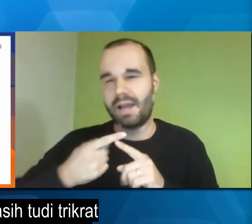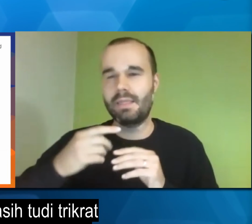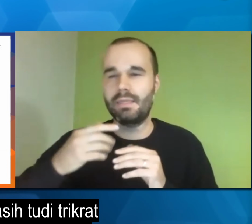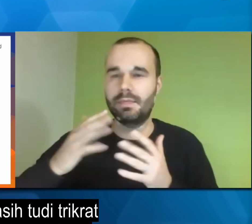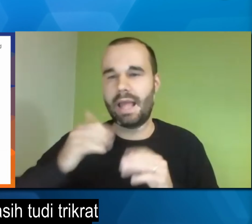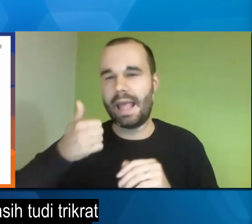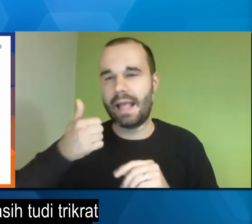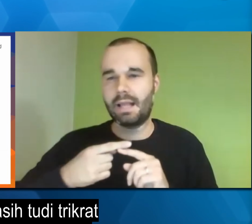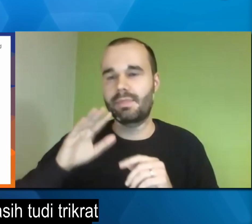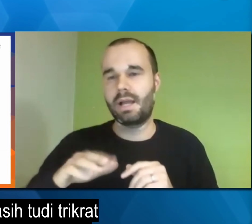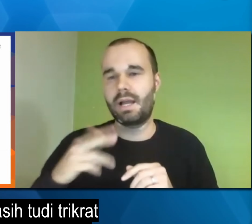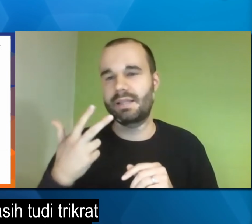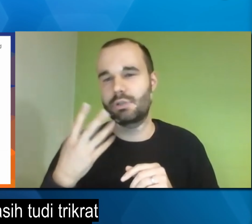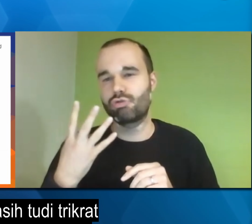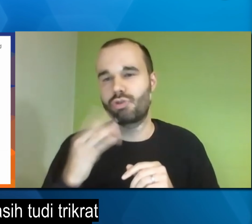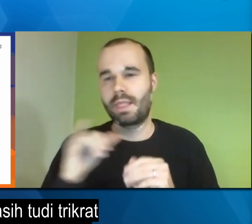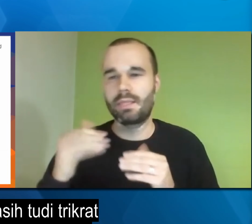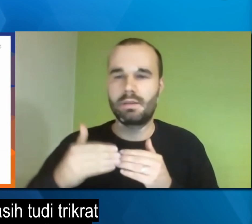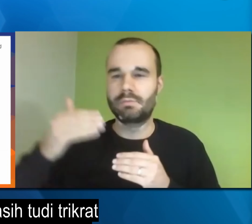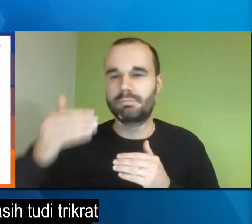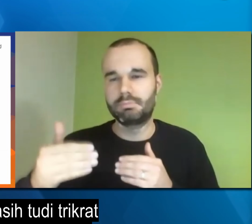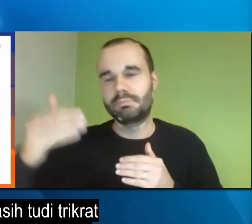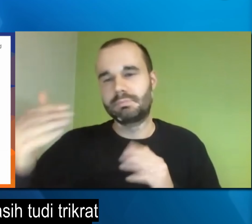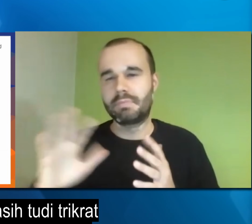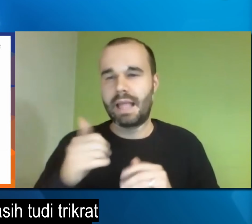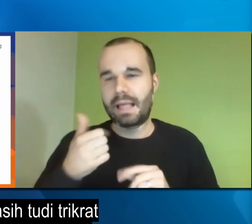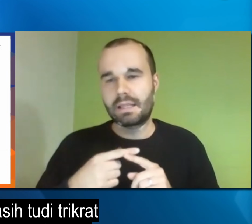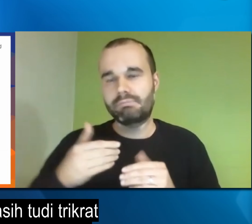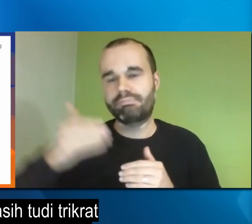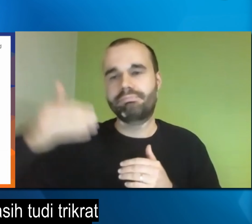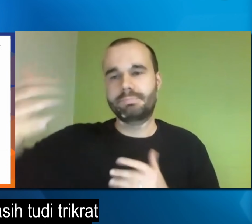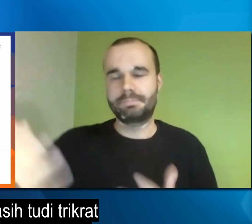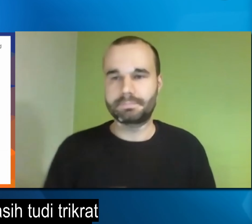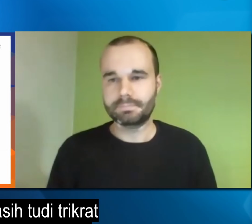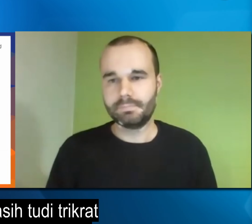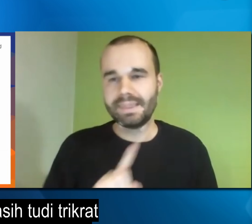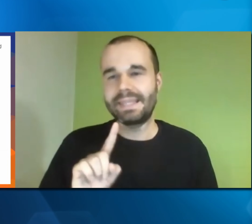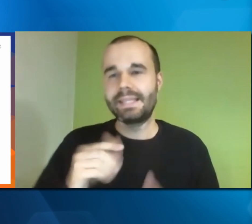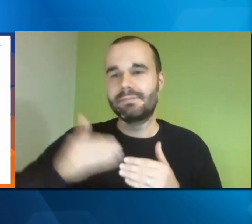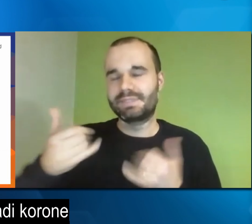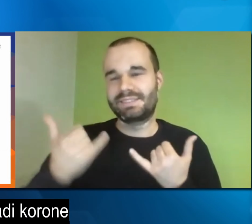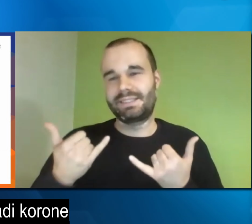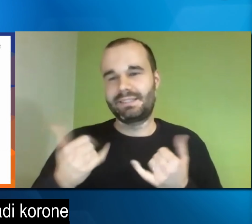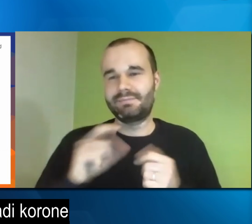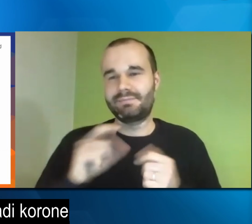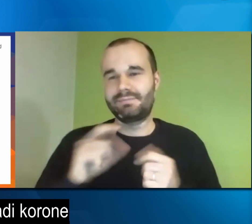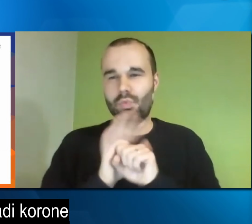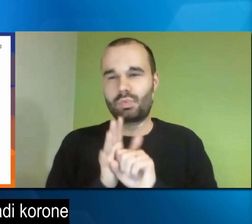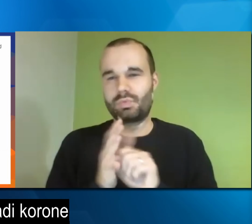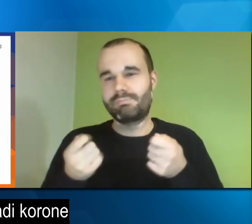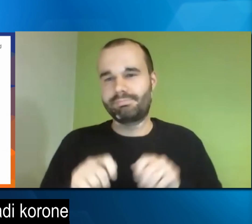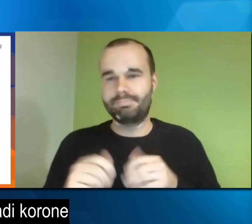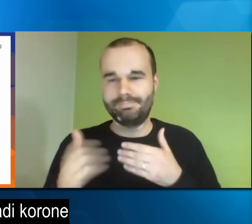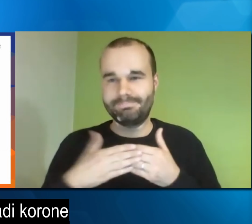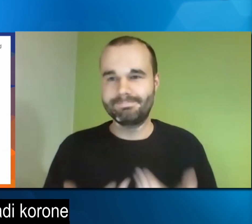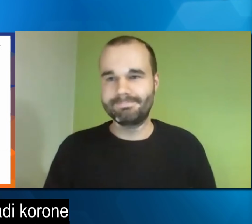To je približno enkrat ali včasih celo 3 do 4-krat na leto, odvisno. Sedaj zaradi korone